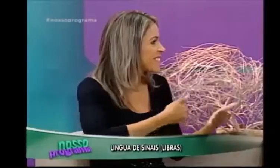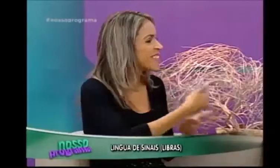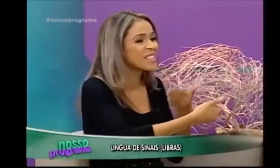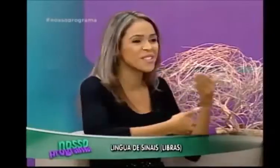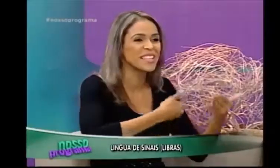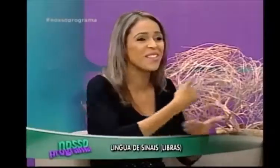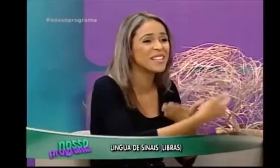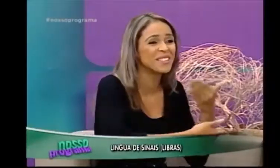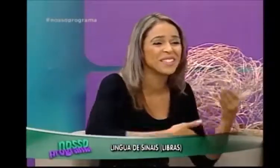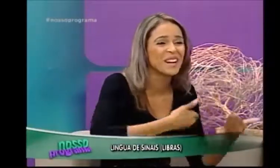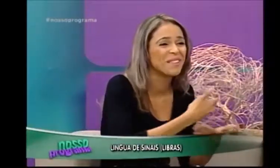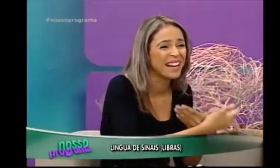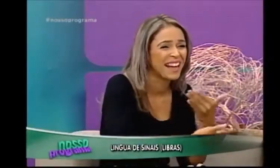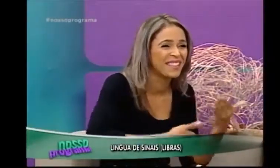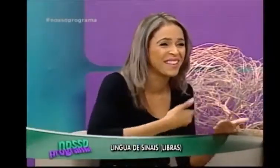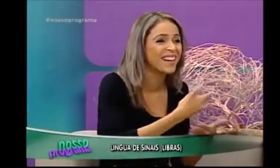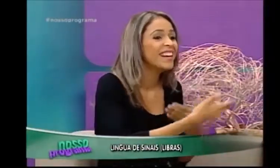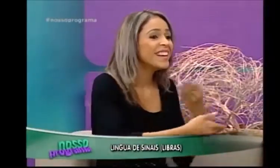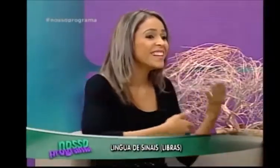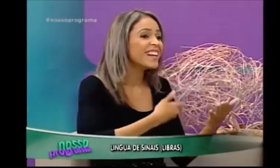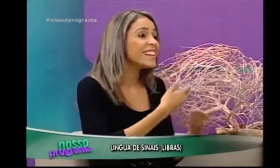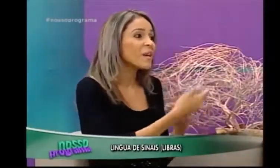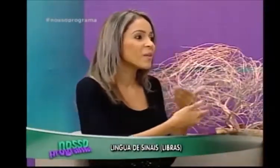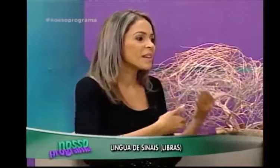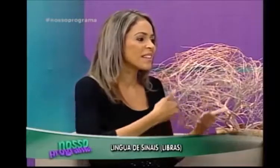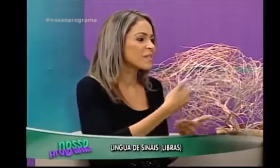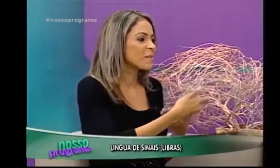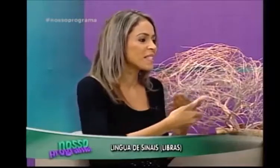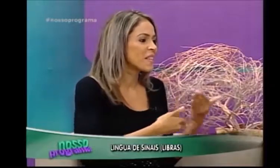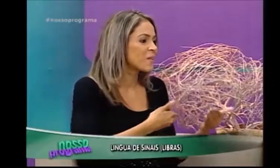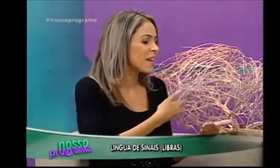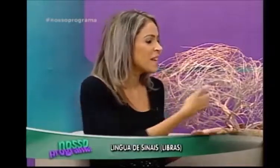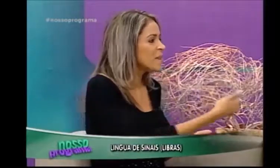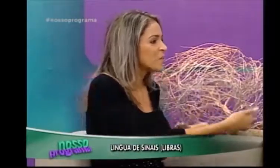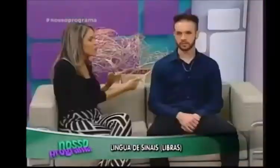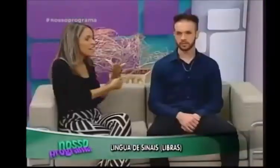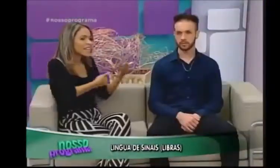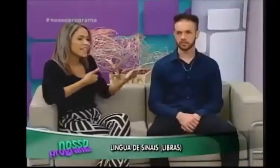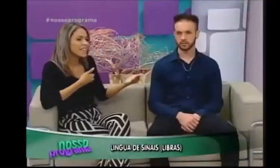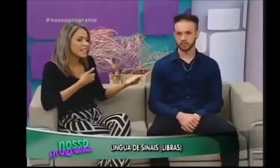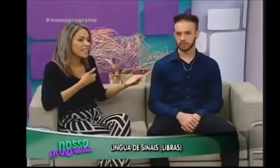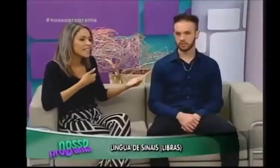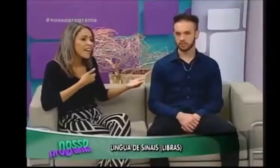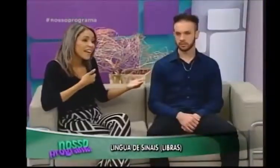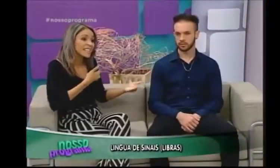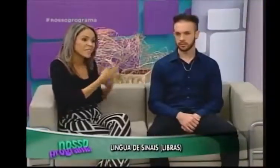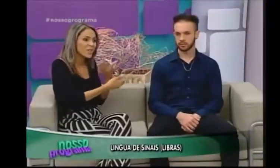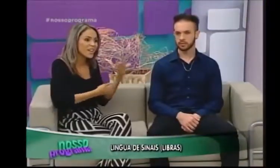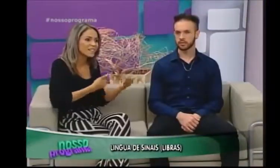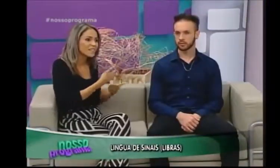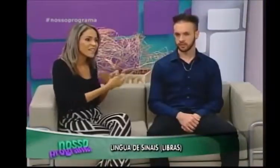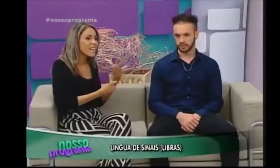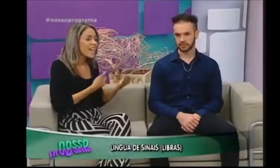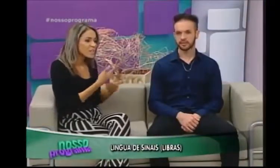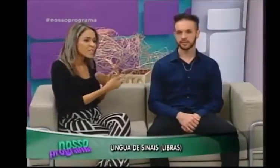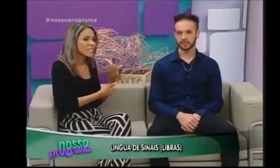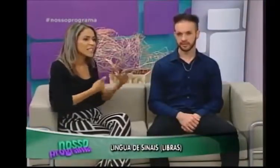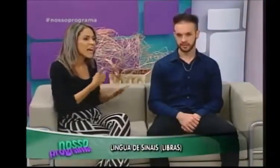Eu sei o sinal, mas eu não sei a palavra. Mudança, transformação. Não é transformação. Ele me ajuda e ele... Essa troca. Essa troca. É isso que se dá